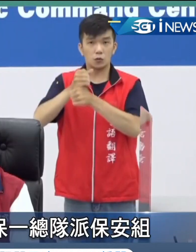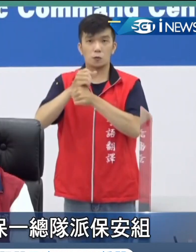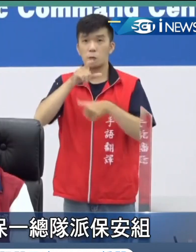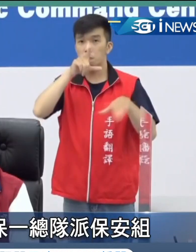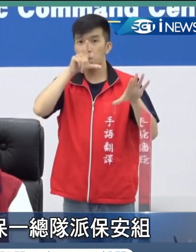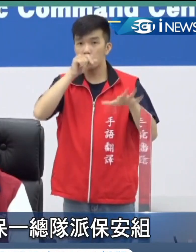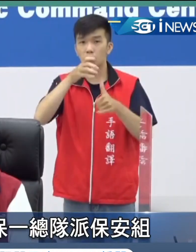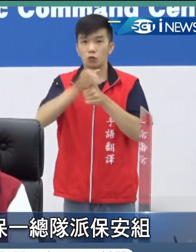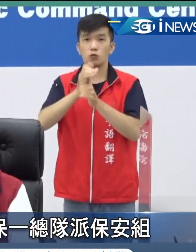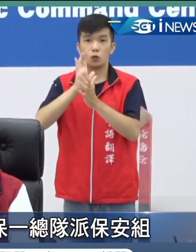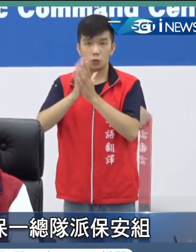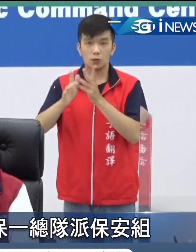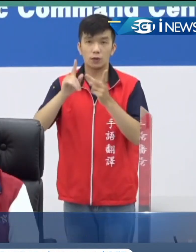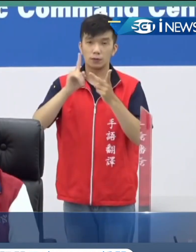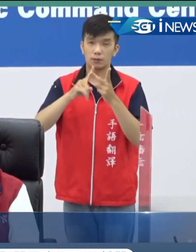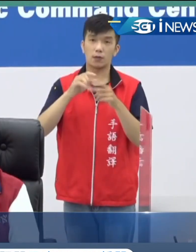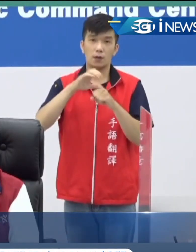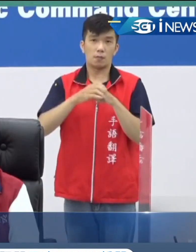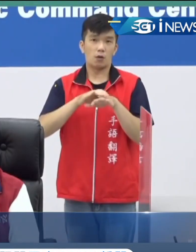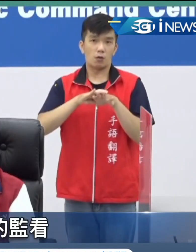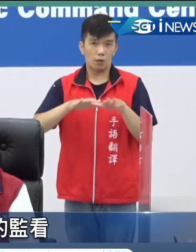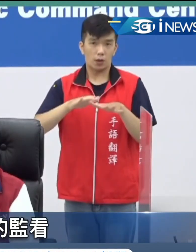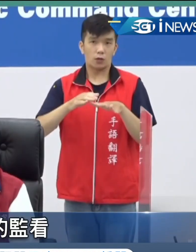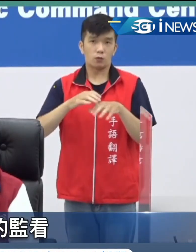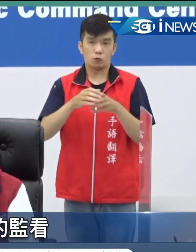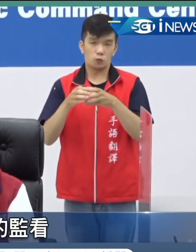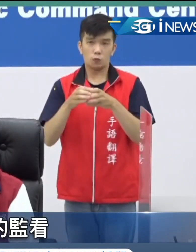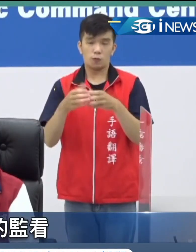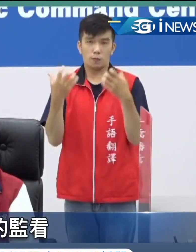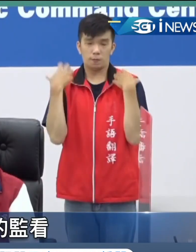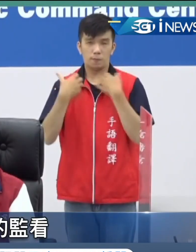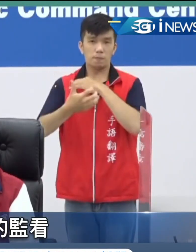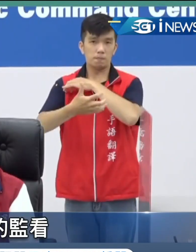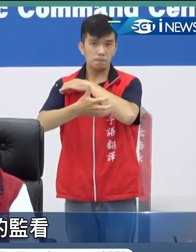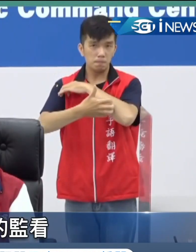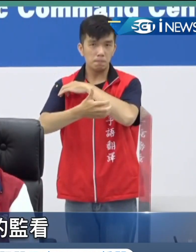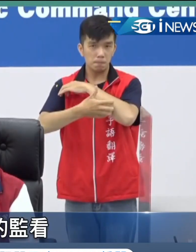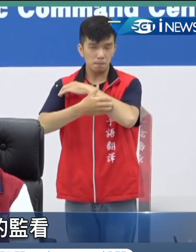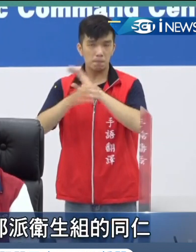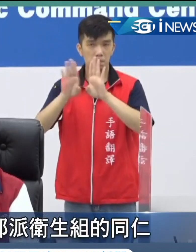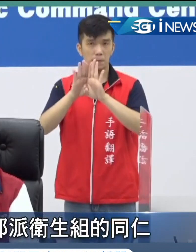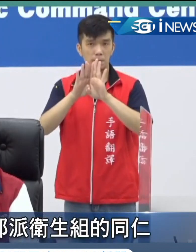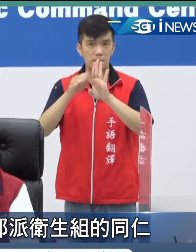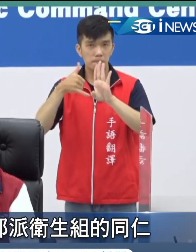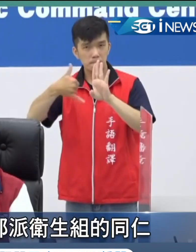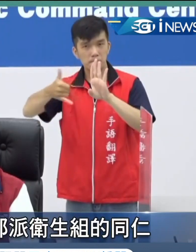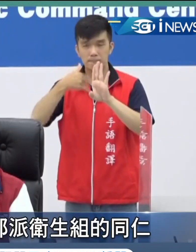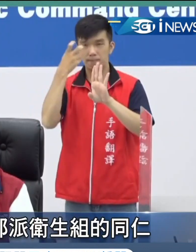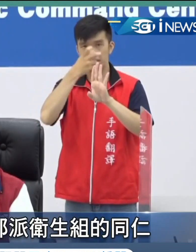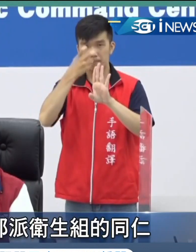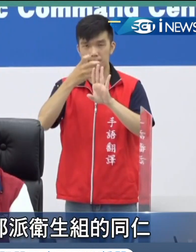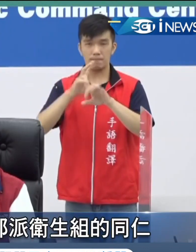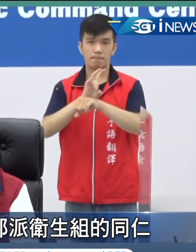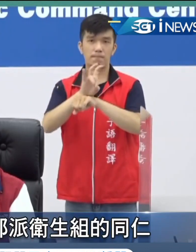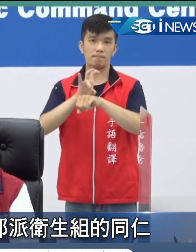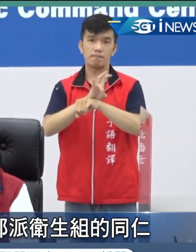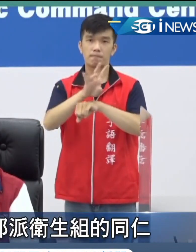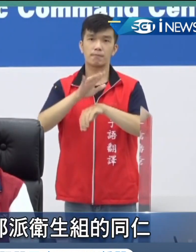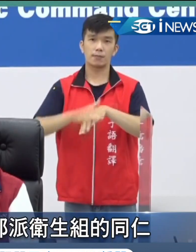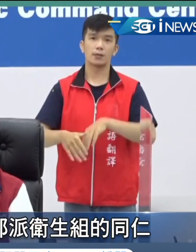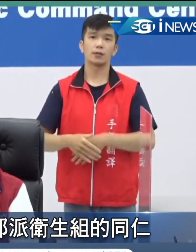派保安组负责门禁管制跟24小时的这个监看，那由卫生福利